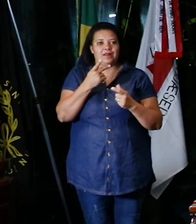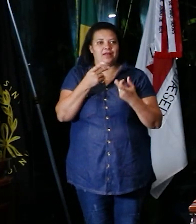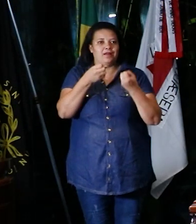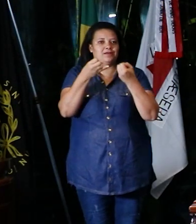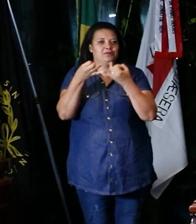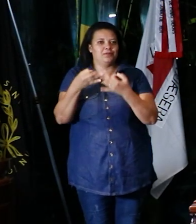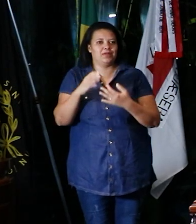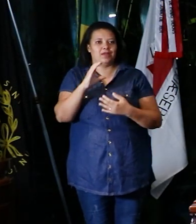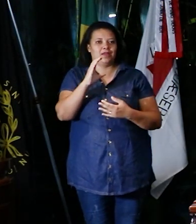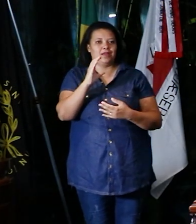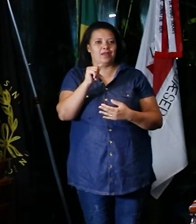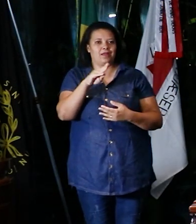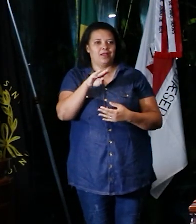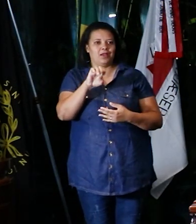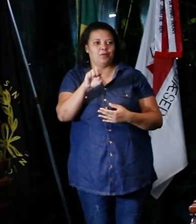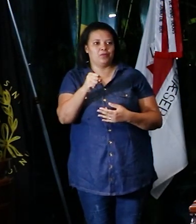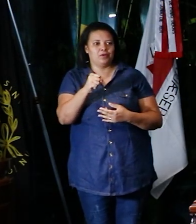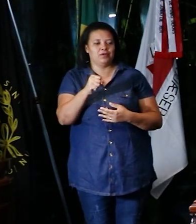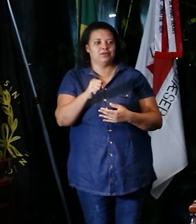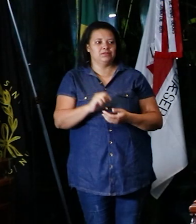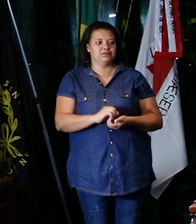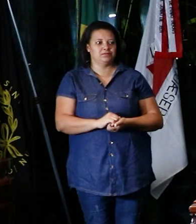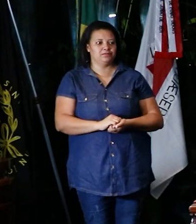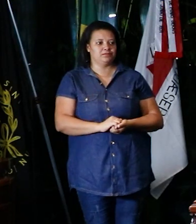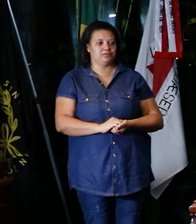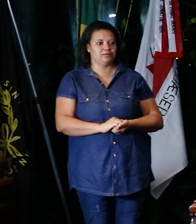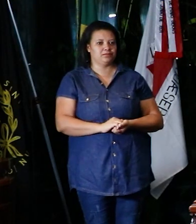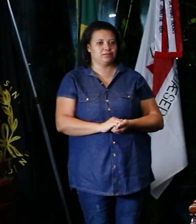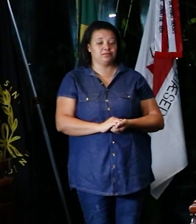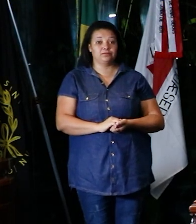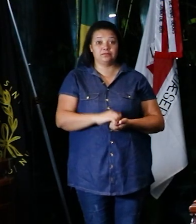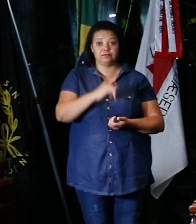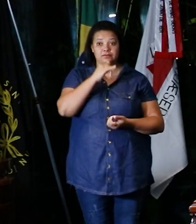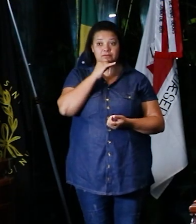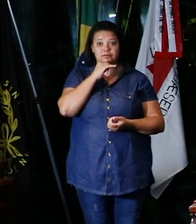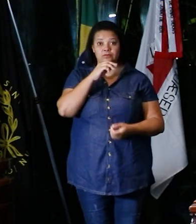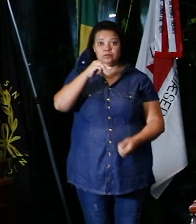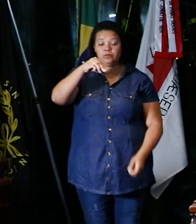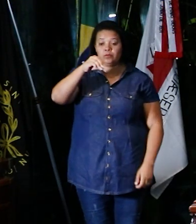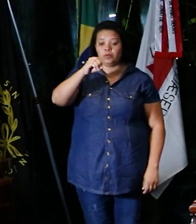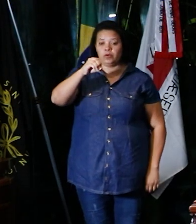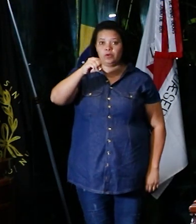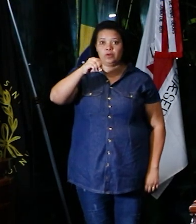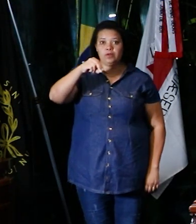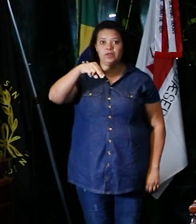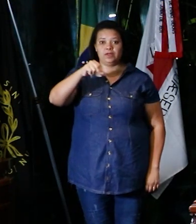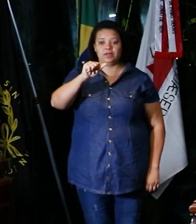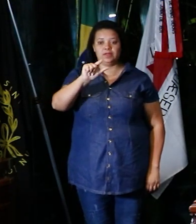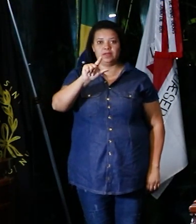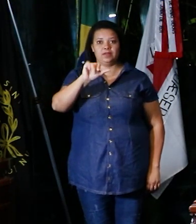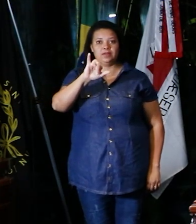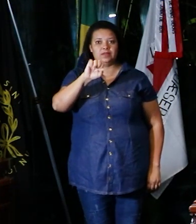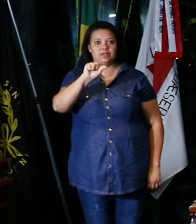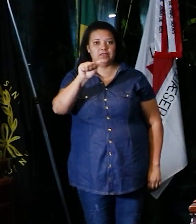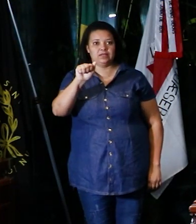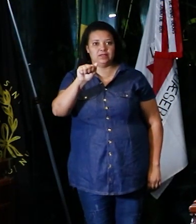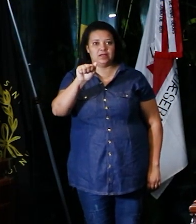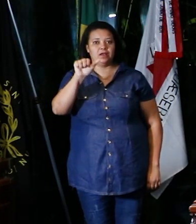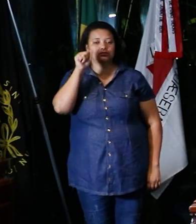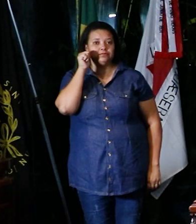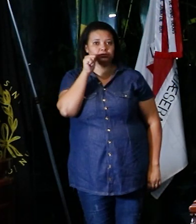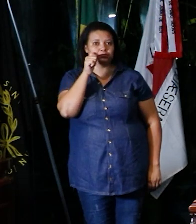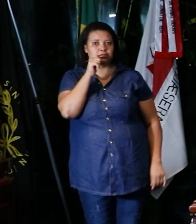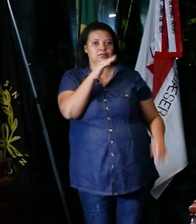não trouxe isso. Mas a Mona Lisa serviu, era